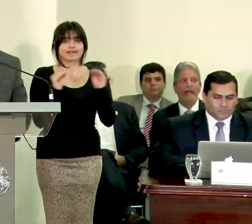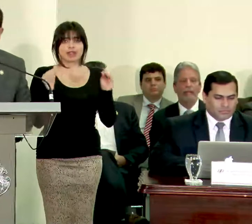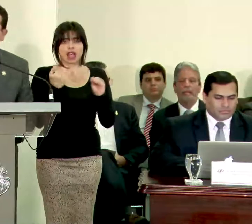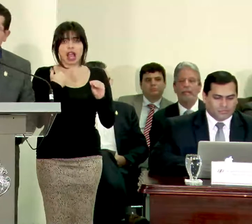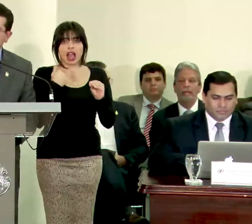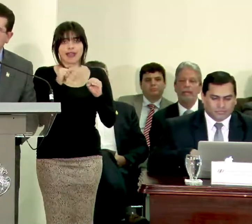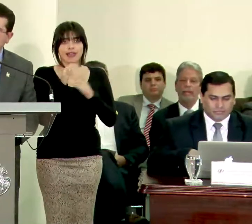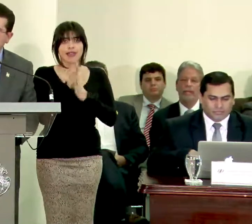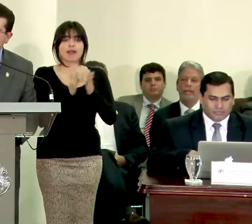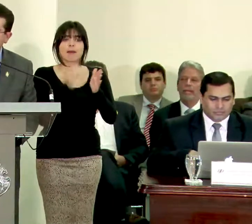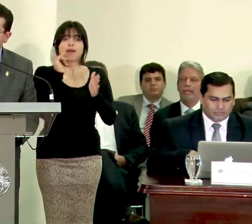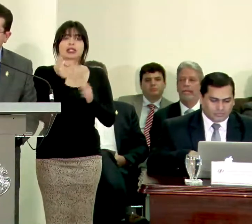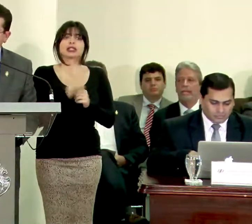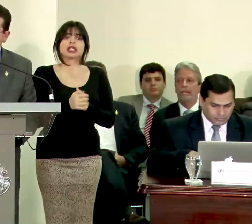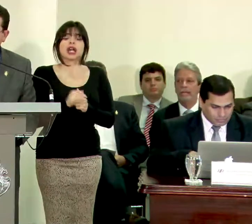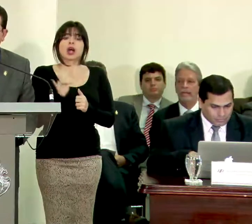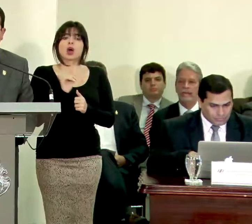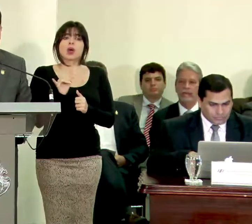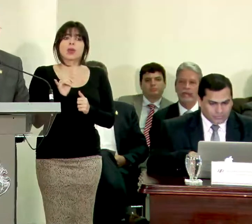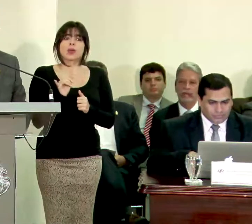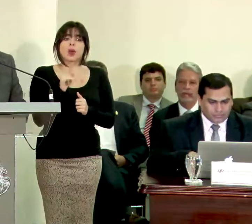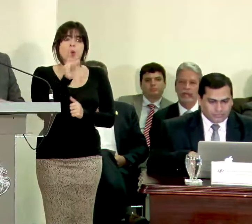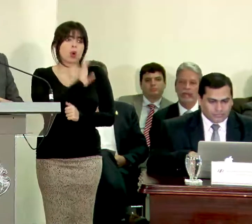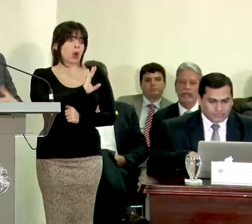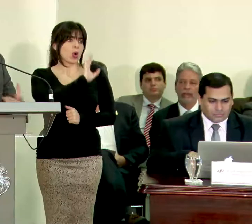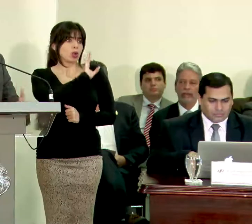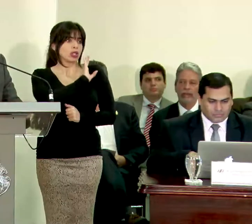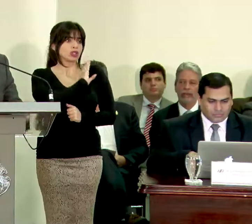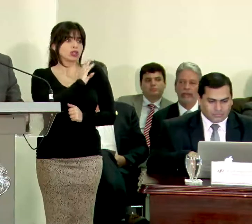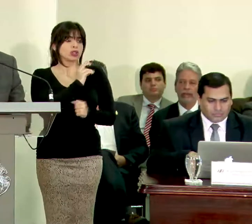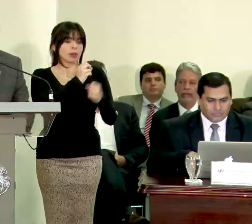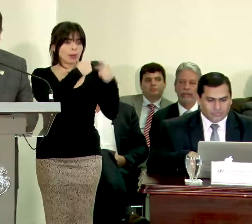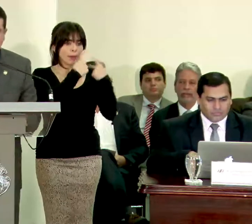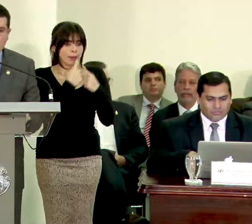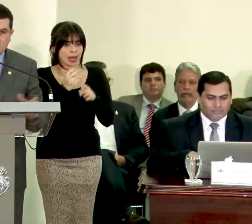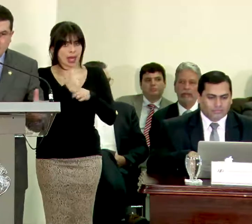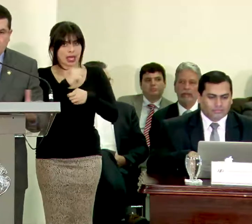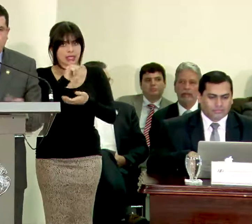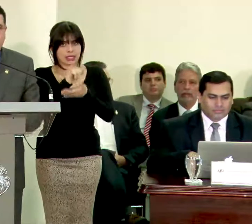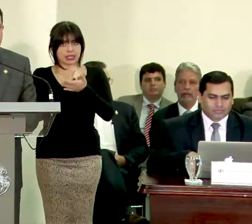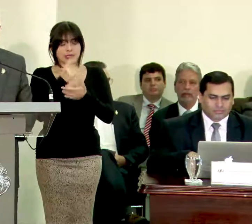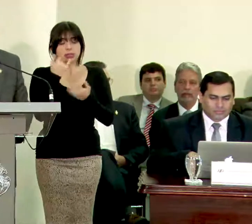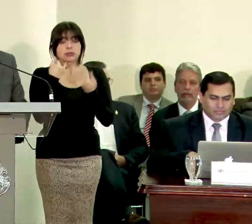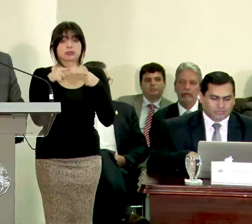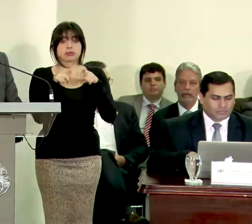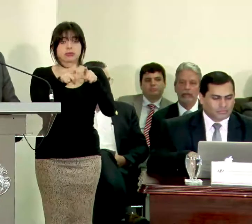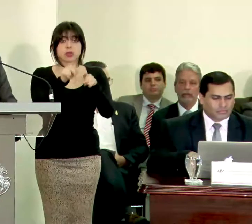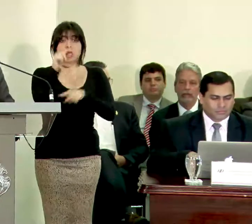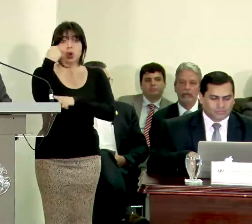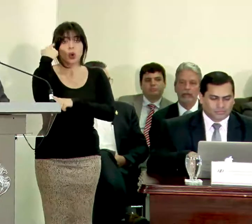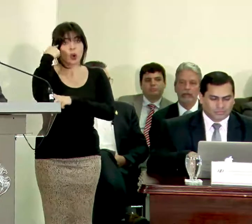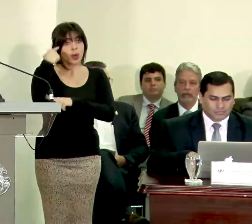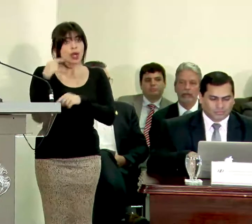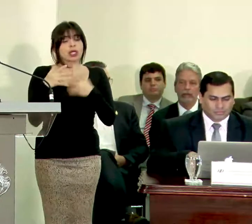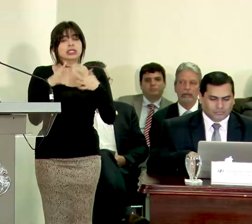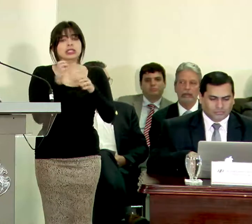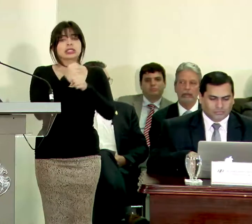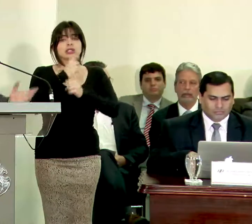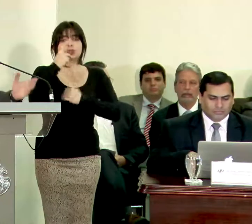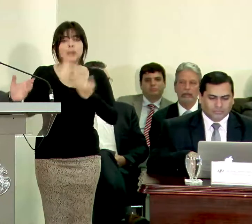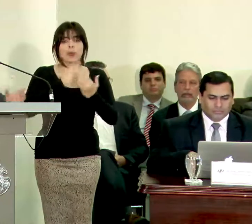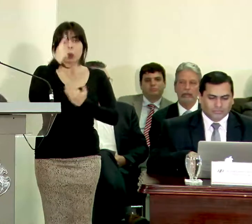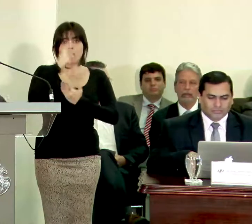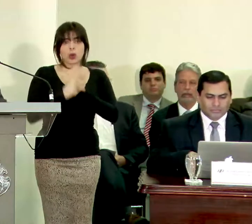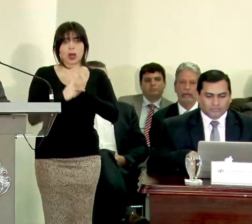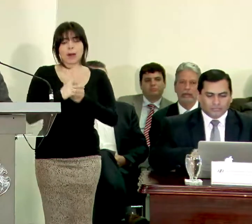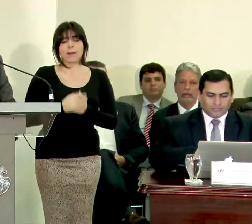debemos aprovechar como una condición que nos permite hacer esto. Paralelamente, el gobierno ha hecho programas